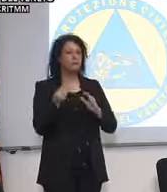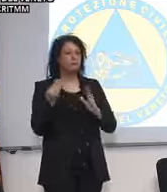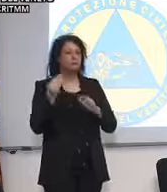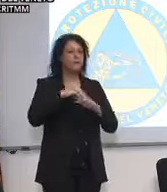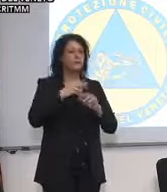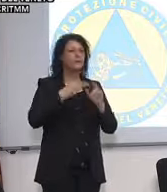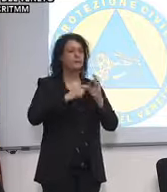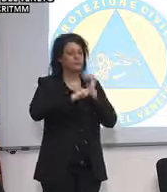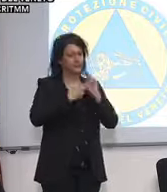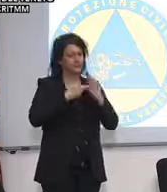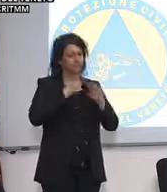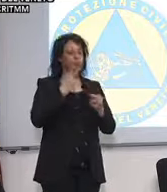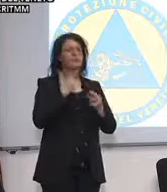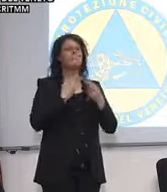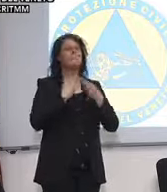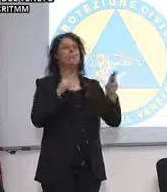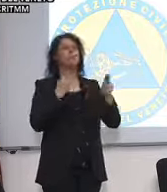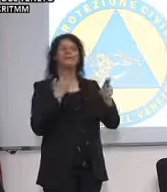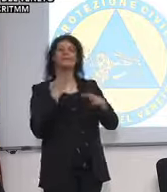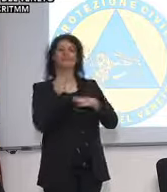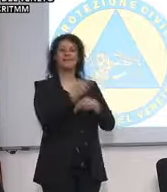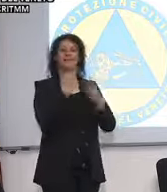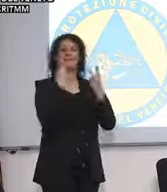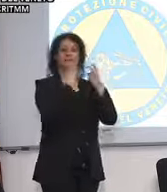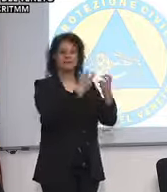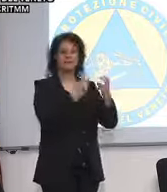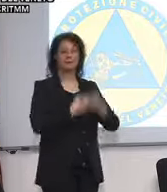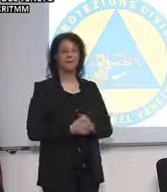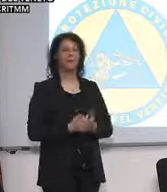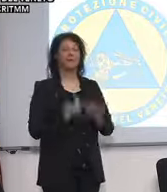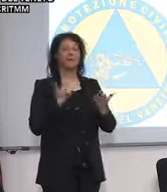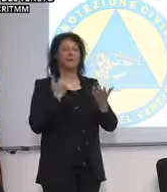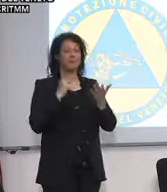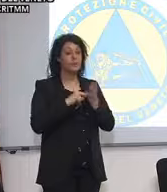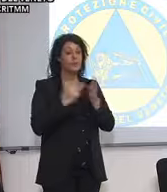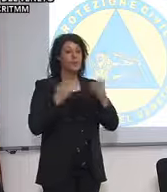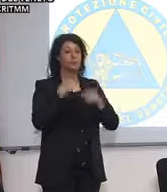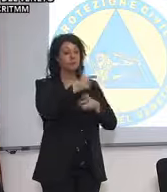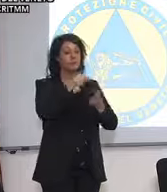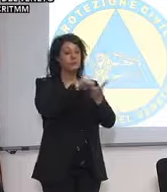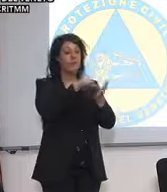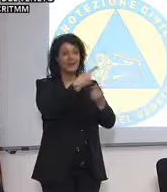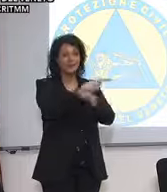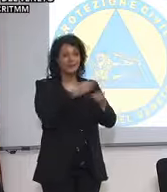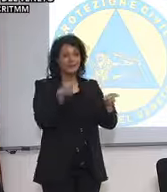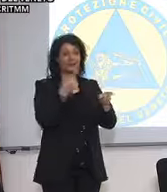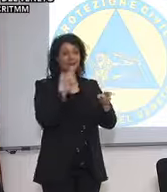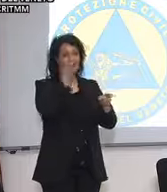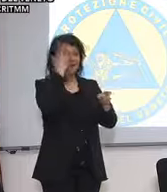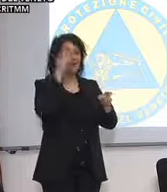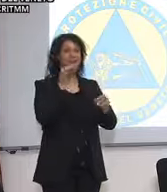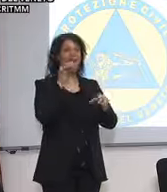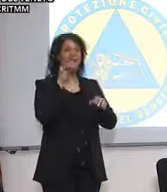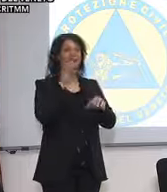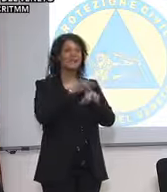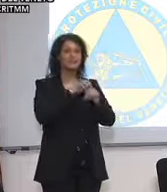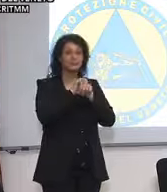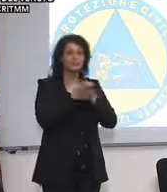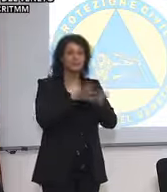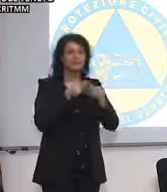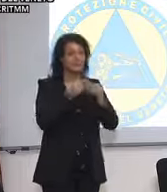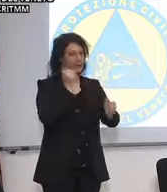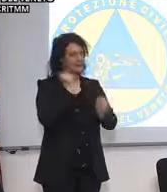di accesso. Il tema è che quelli sono posti dove se i focolai partono fanno danni tragici, avete visto, per